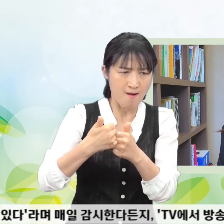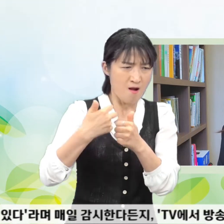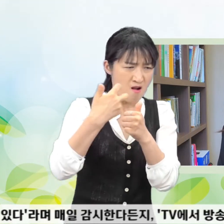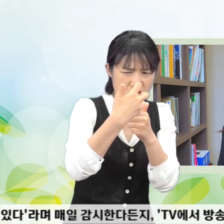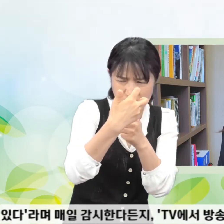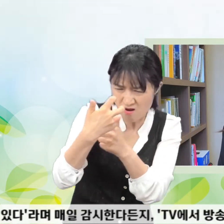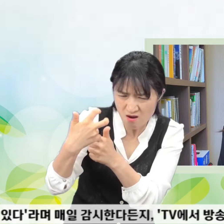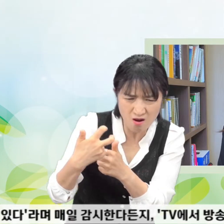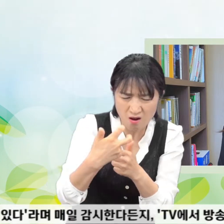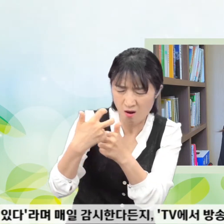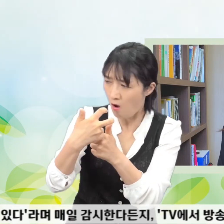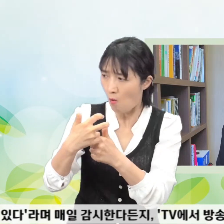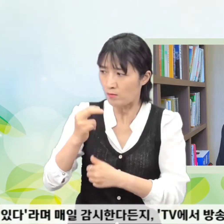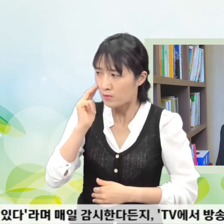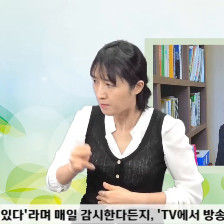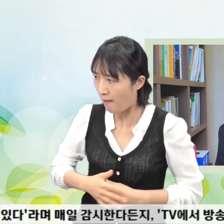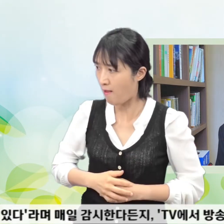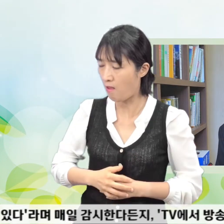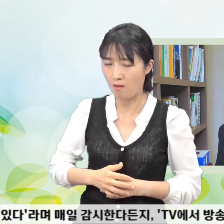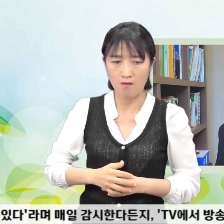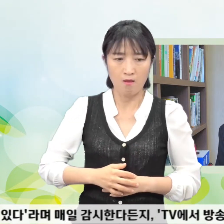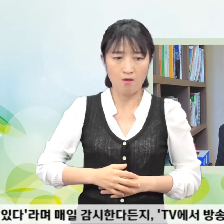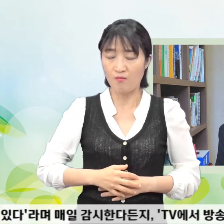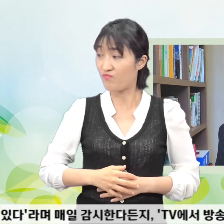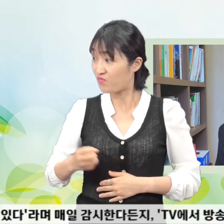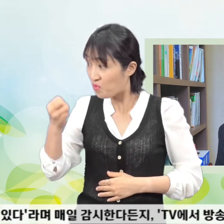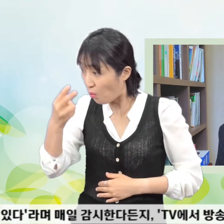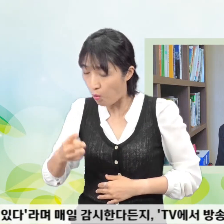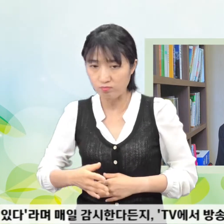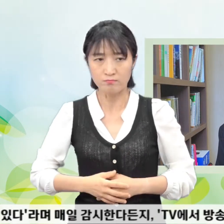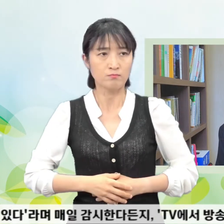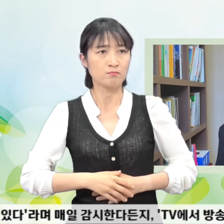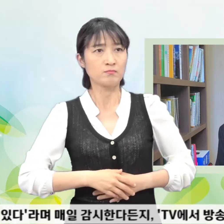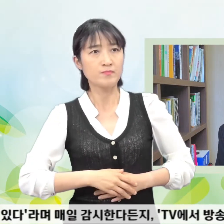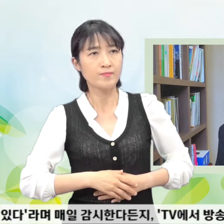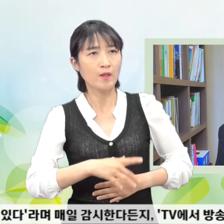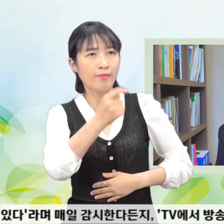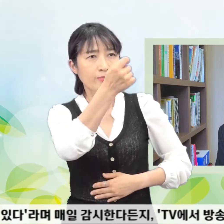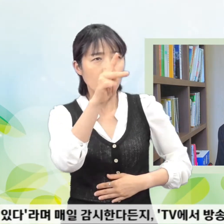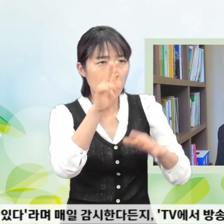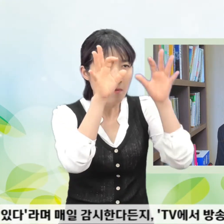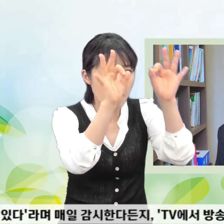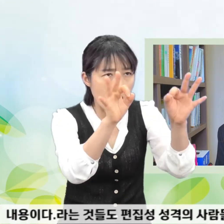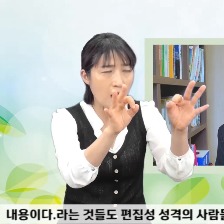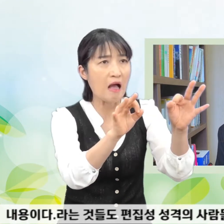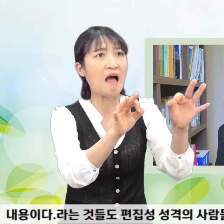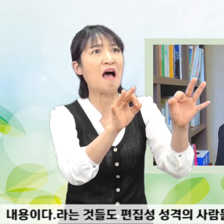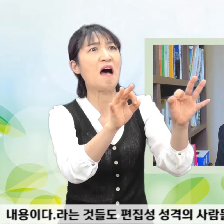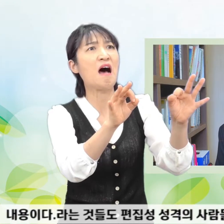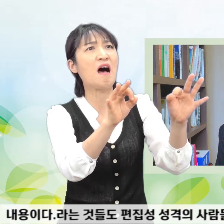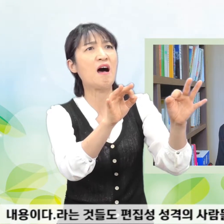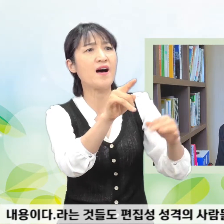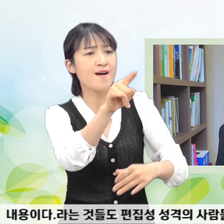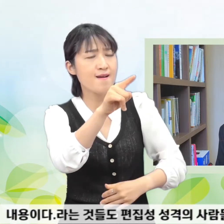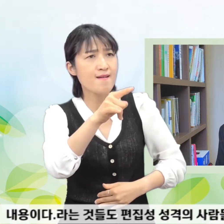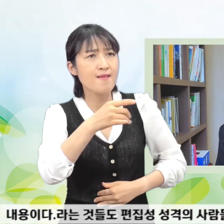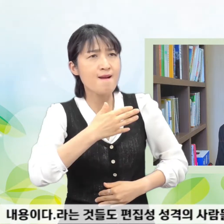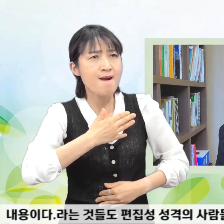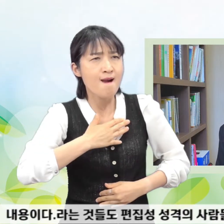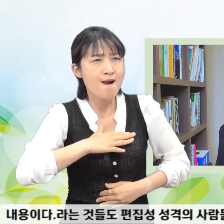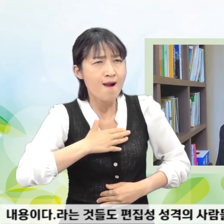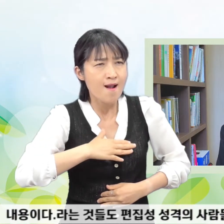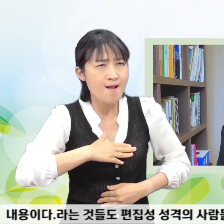맨날 감시를 한다든지, 그리고 이제 TV에서 하는 내용이 나에게 전달하는 내용이다. 라는 이제